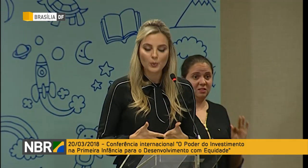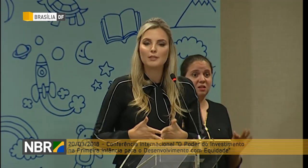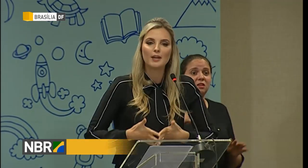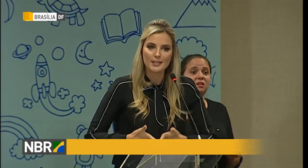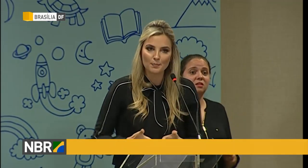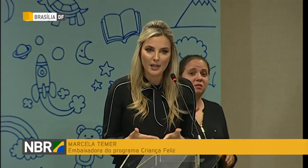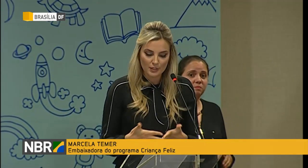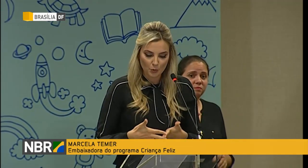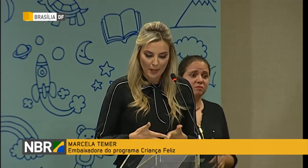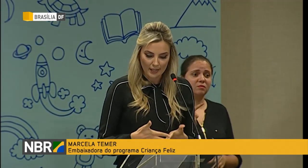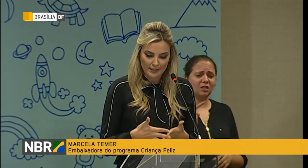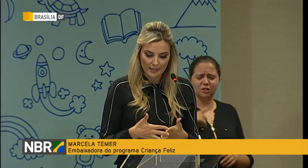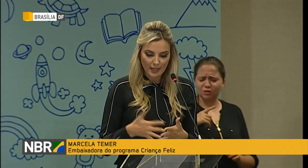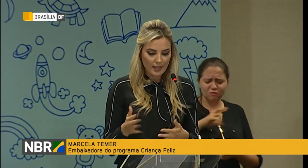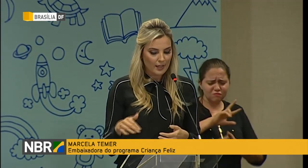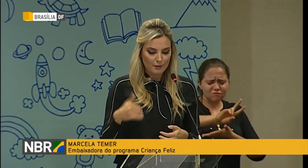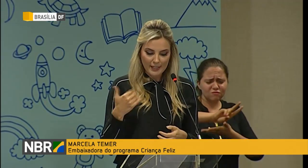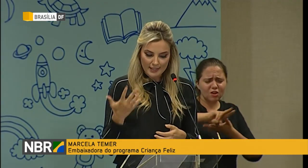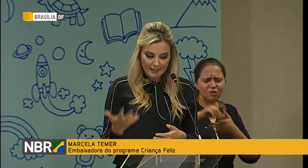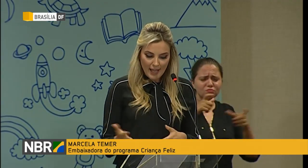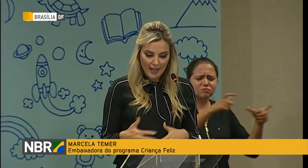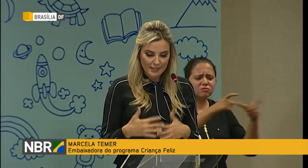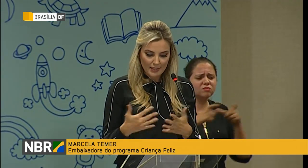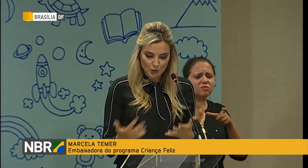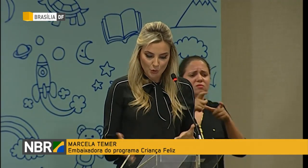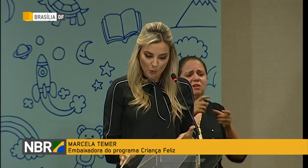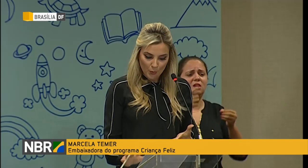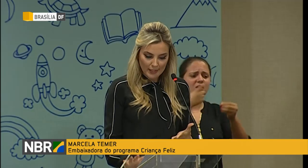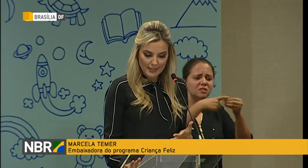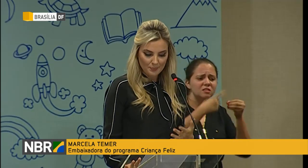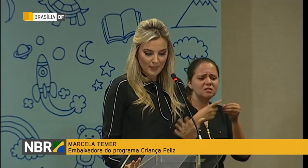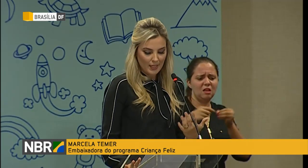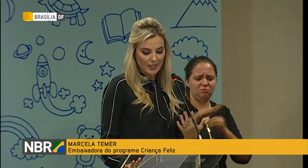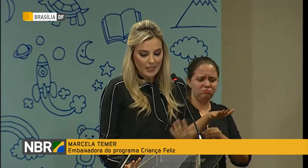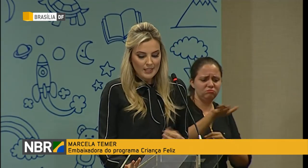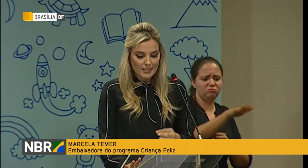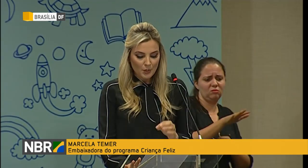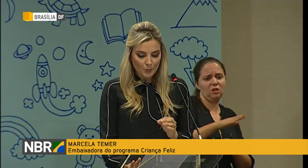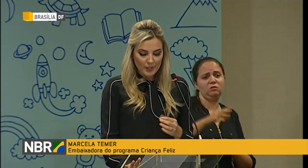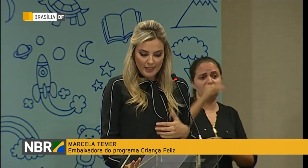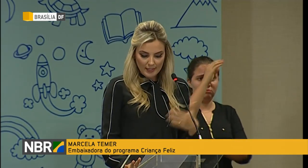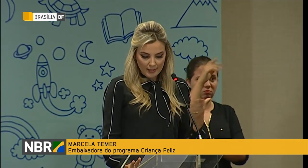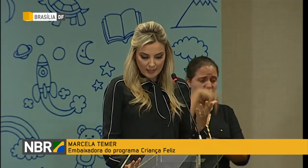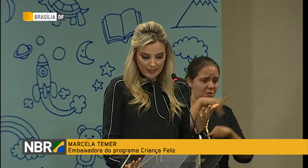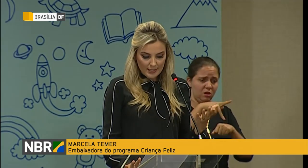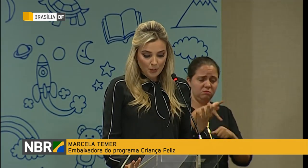atendimento em várias partes do país, várias cidades, regiões.